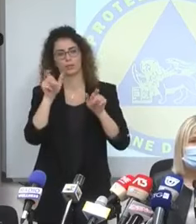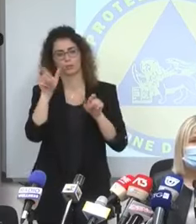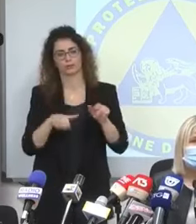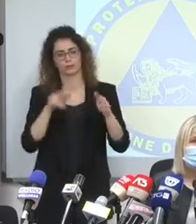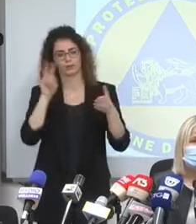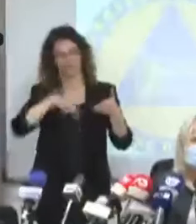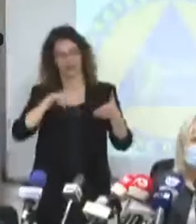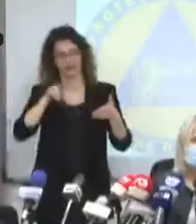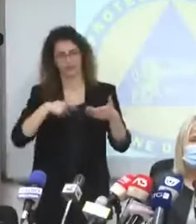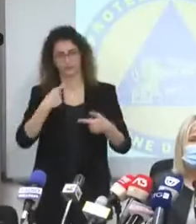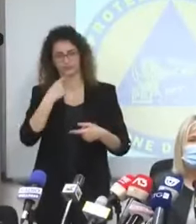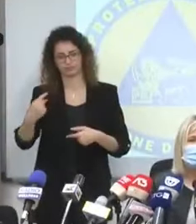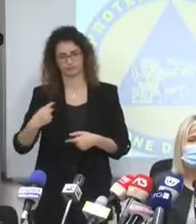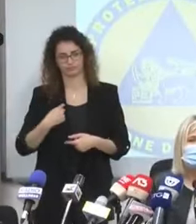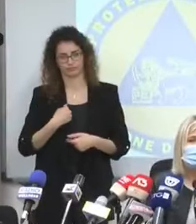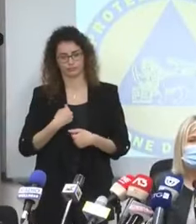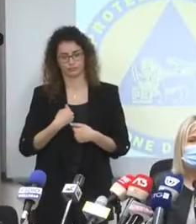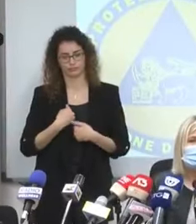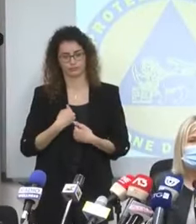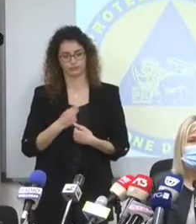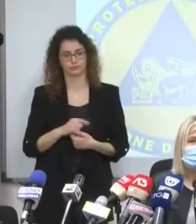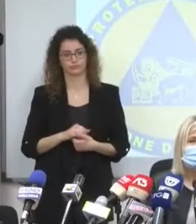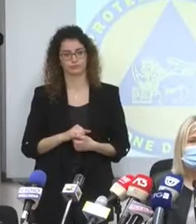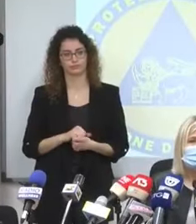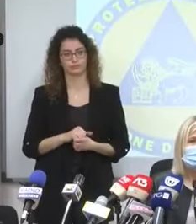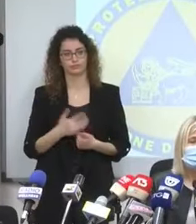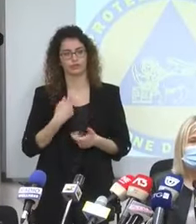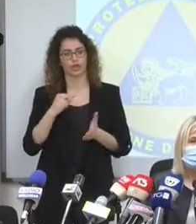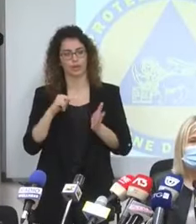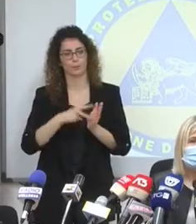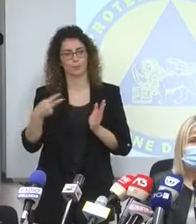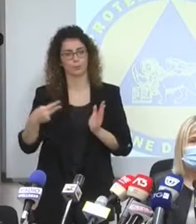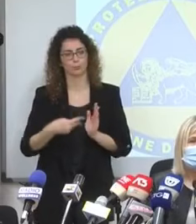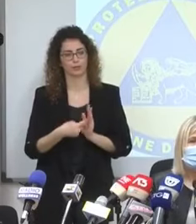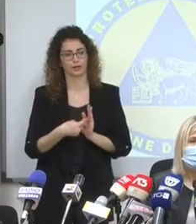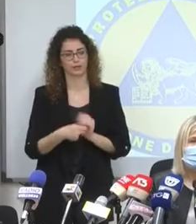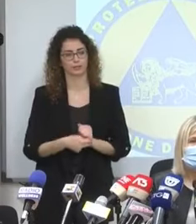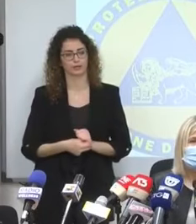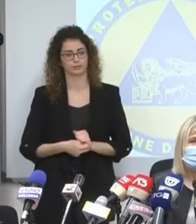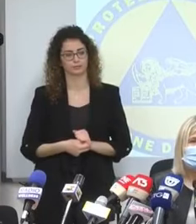che segnala un problema proprio di